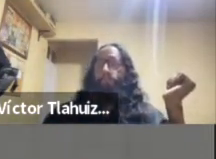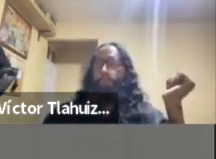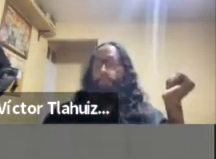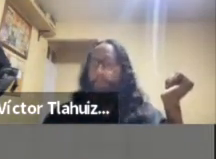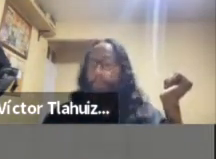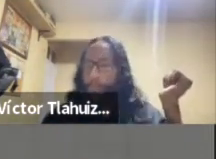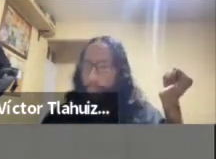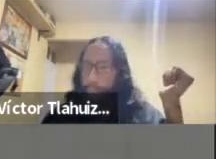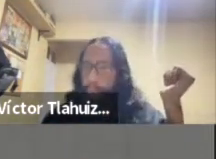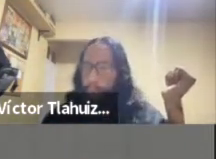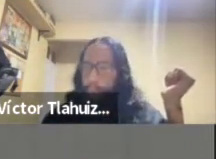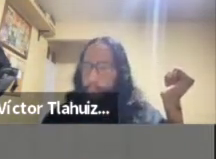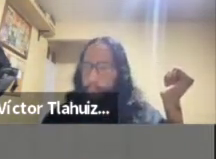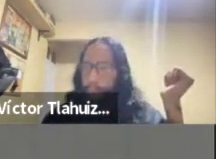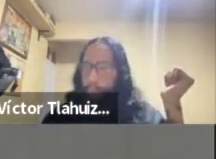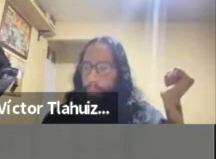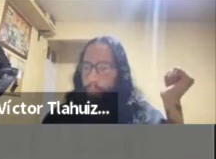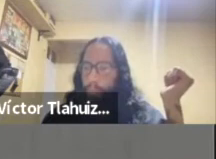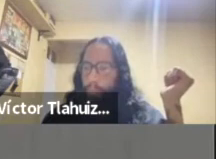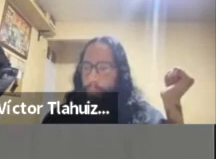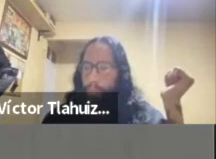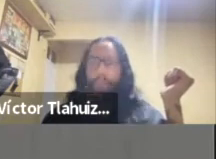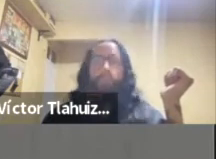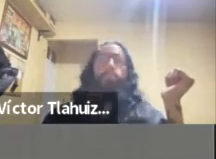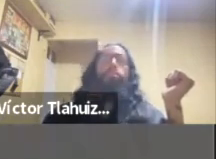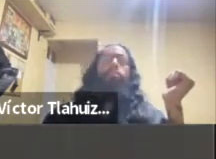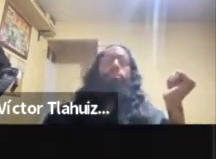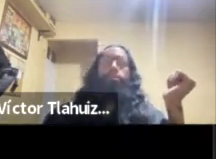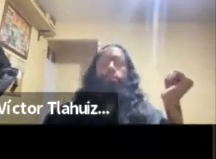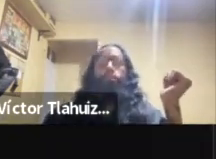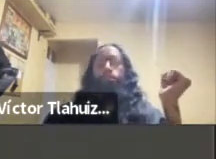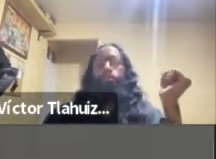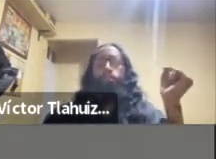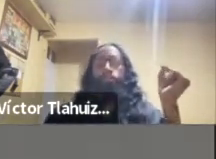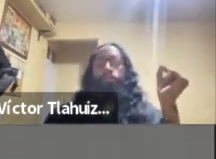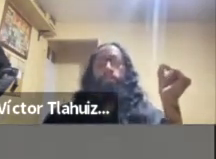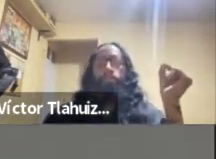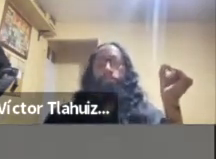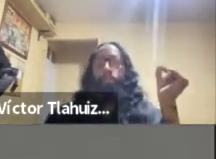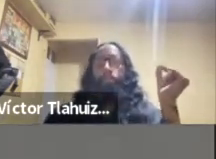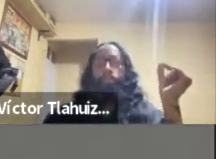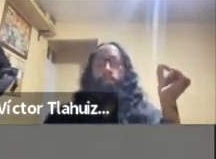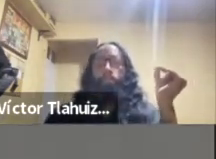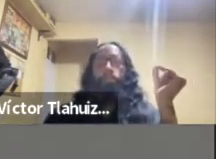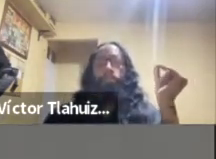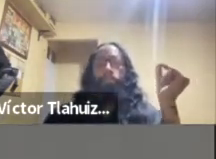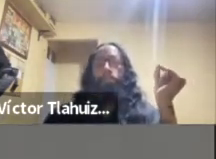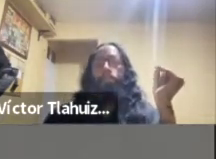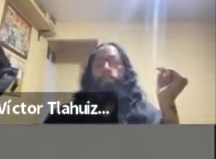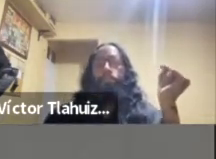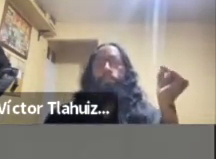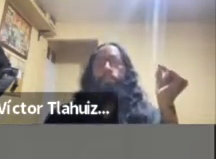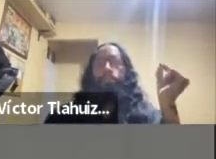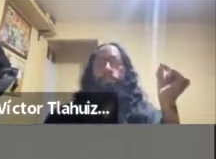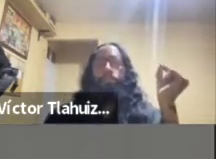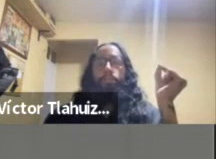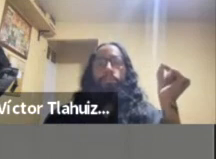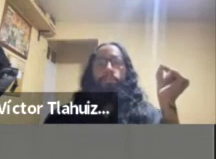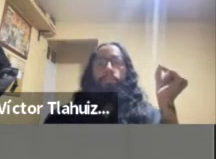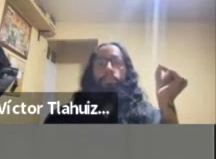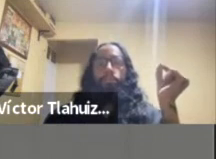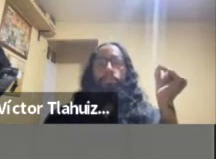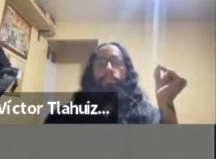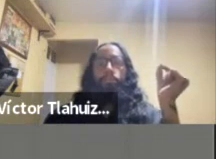de la armonía y la proporción. Bajo estos preceptos se construyen edificios y esculturas.